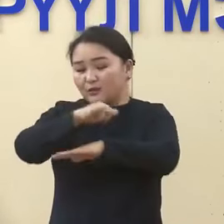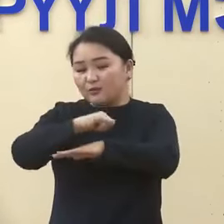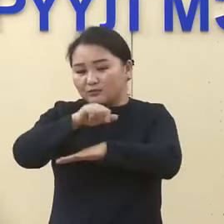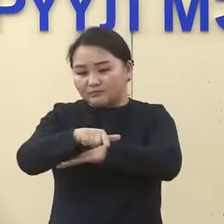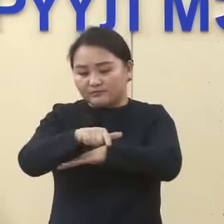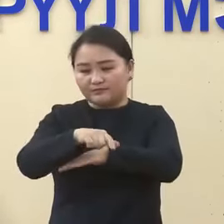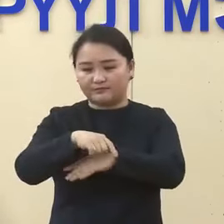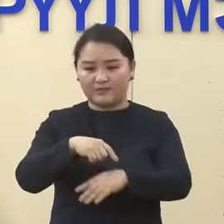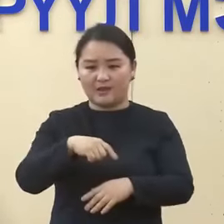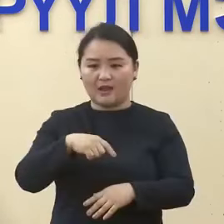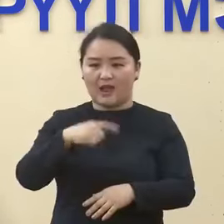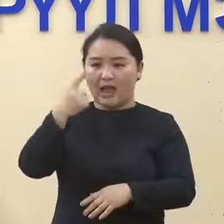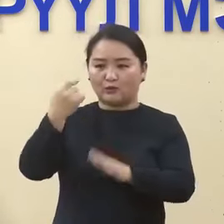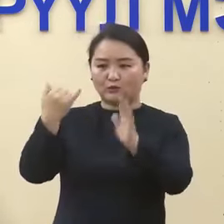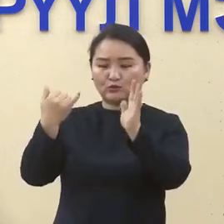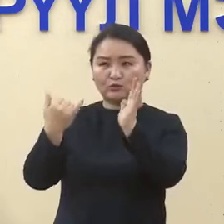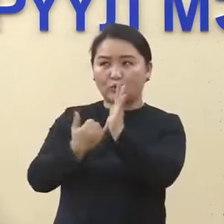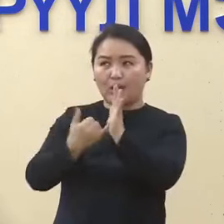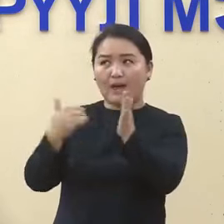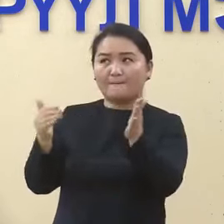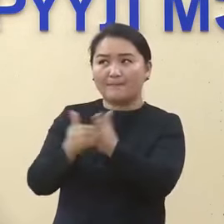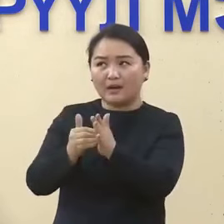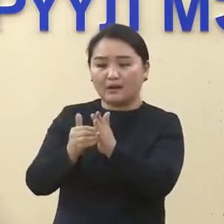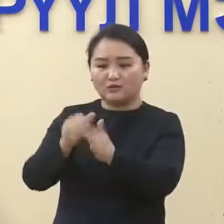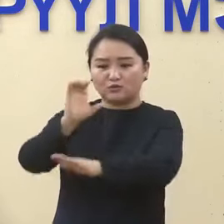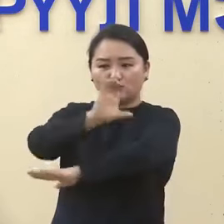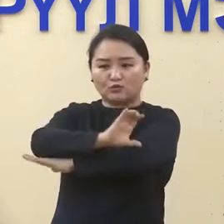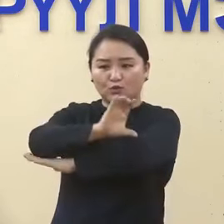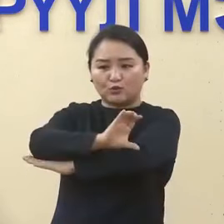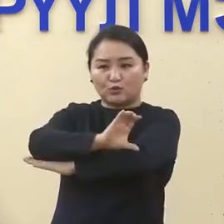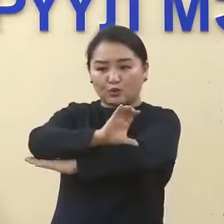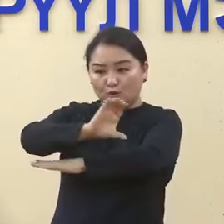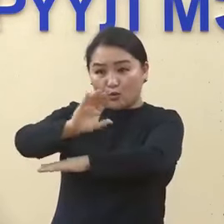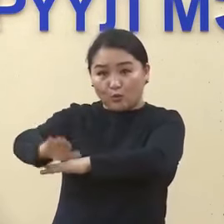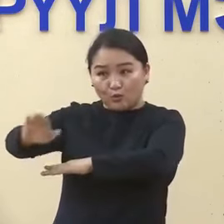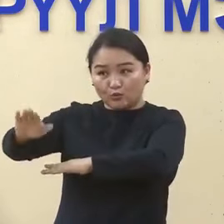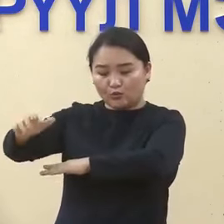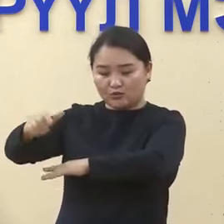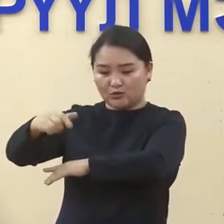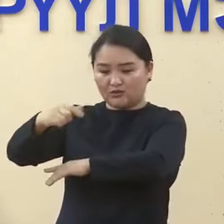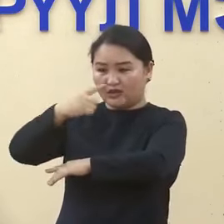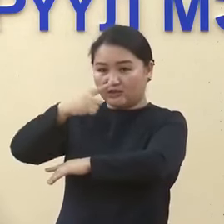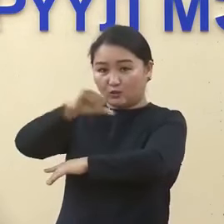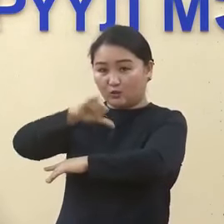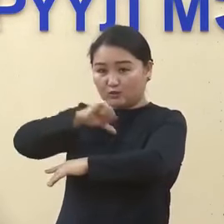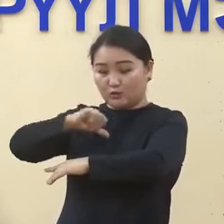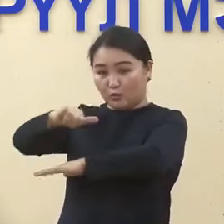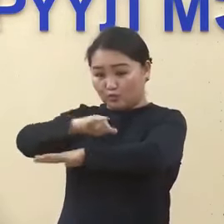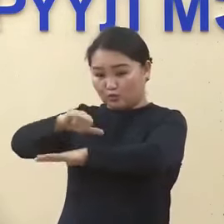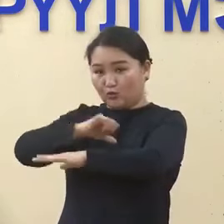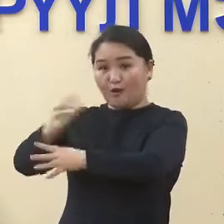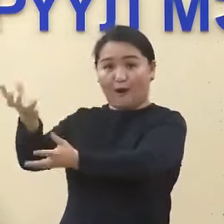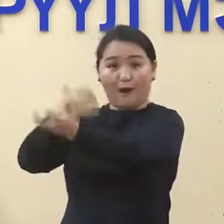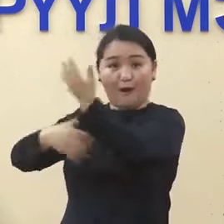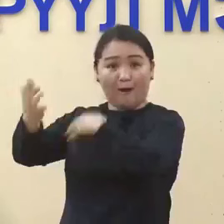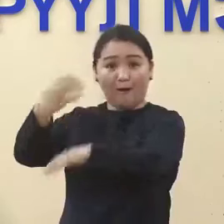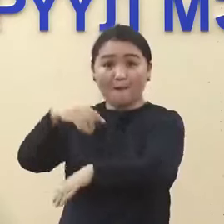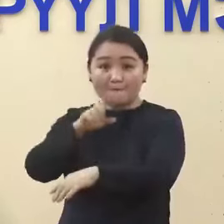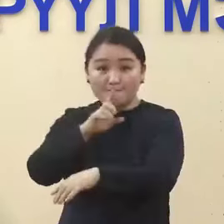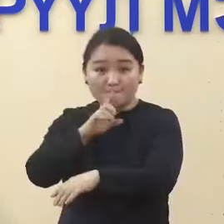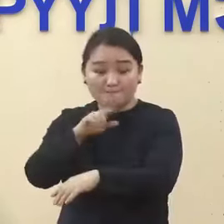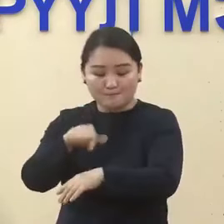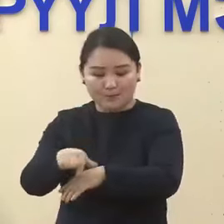10 жилийн сурагчдыг эх орондоо авчрах болсон байгаа. Бүгд найрамд Солонгос улсад өдөртөө 100 орчим тохиолдол бүртгэгдэж